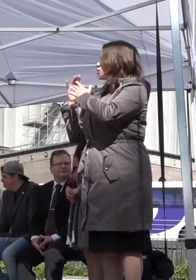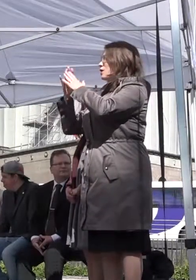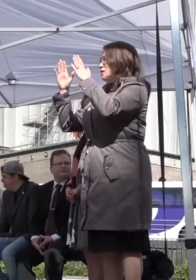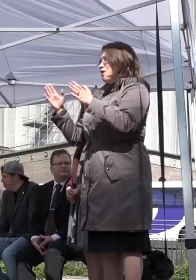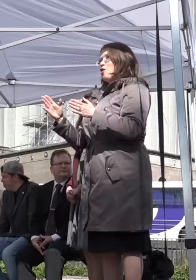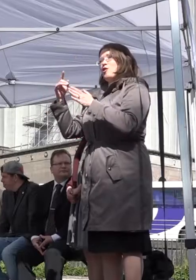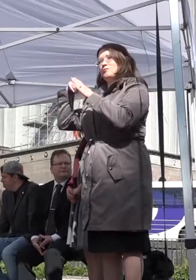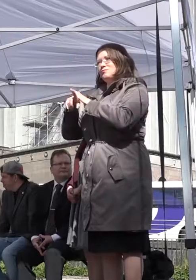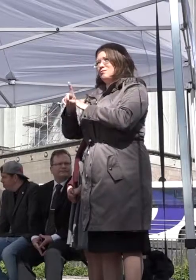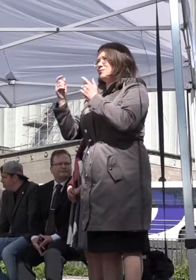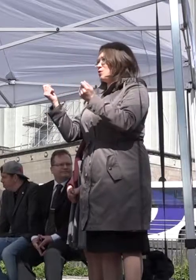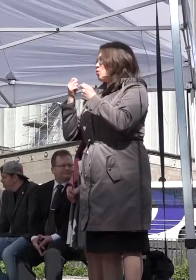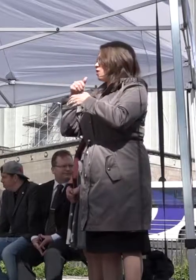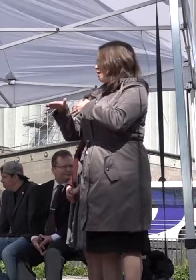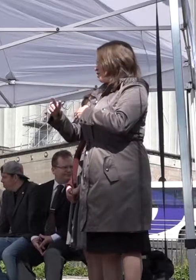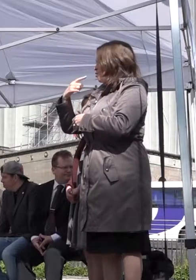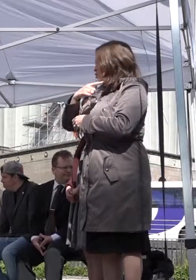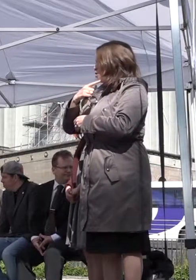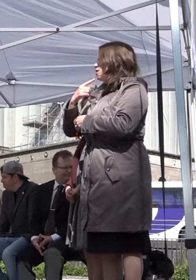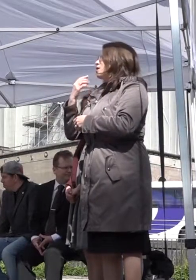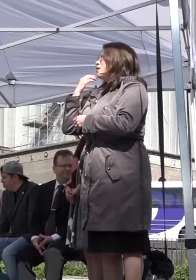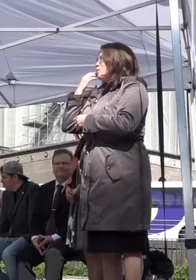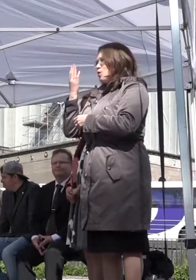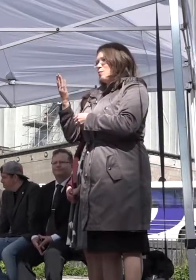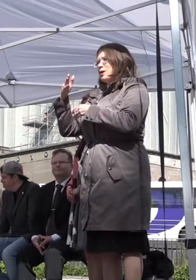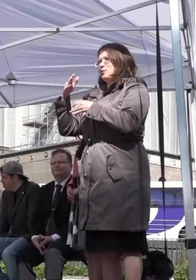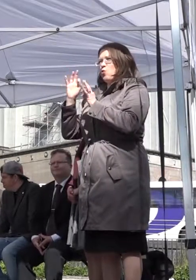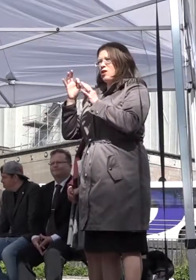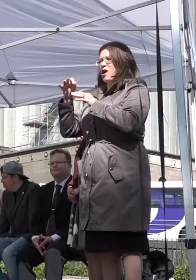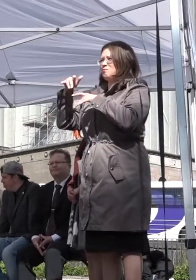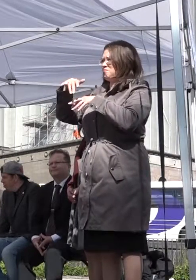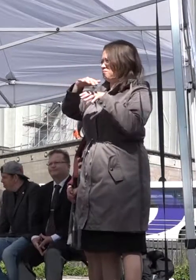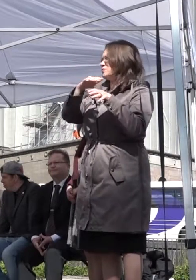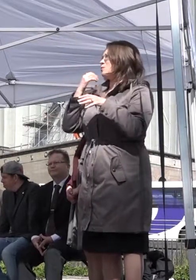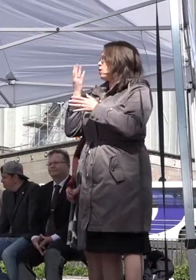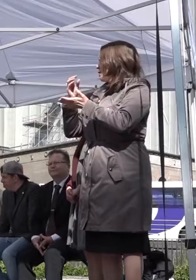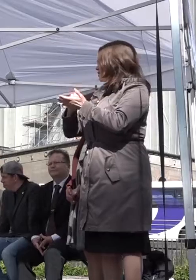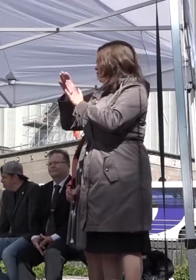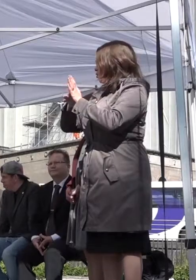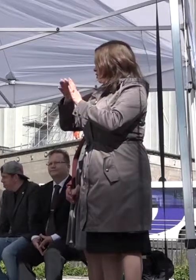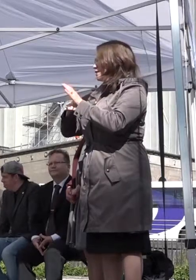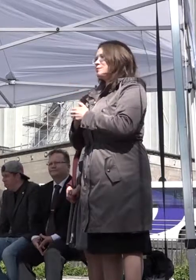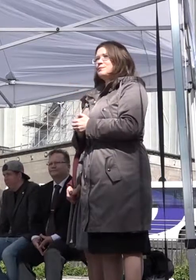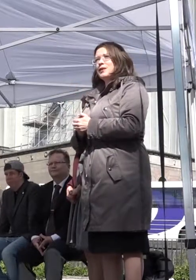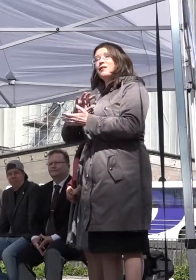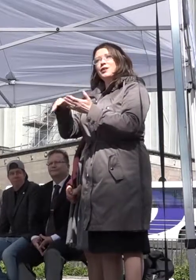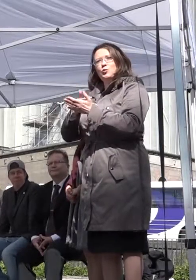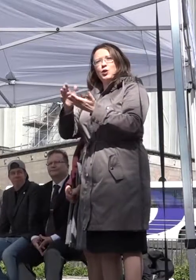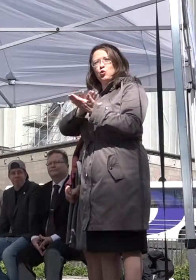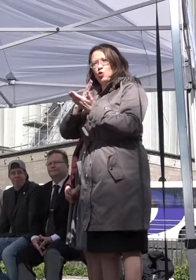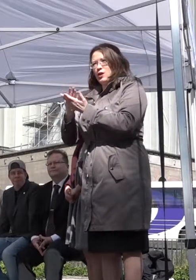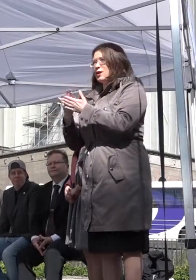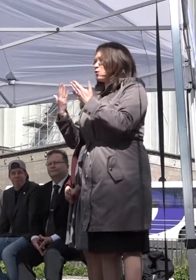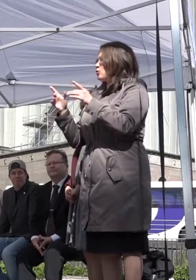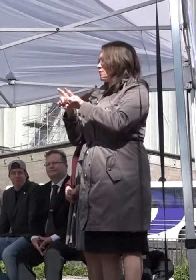musiikkitaloon, josta vähän lisäohjeita tästä siirtymisestä hieman myöhemmin. Viittomakielen tulkkeena meillä tänään tässä